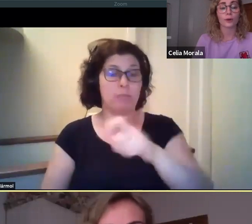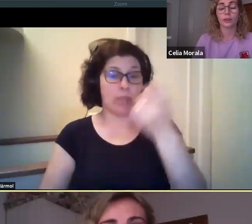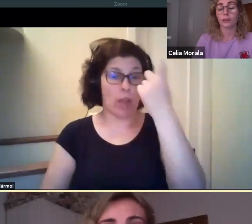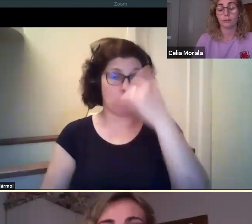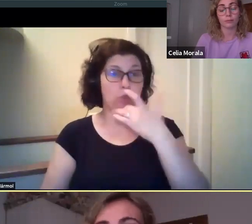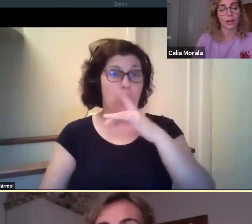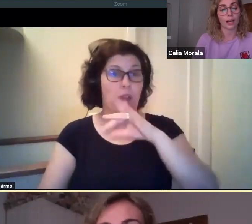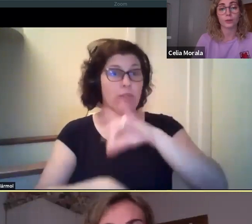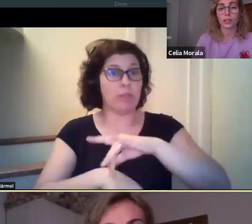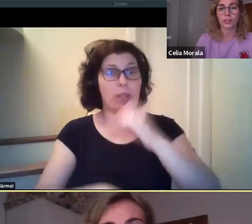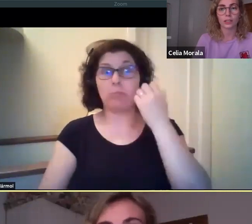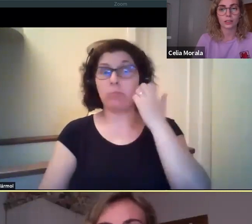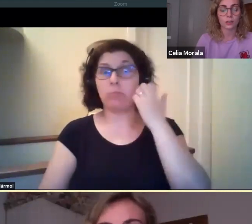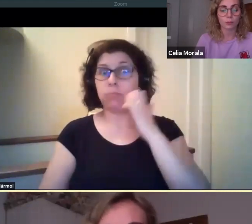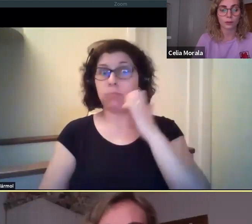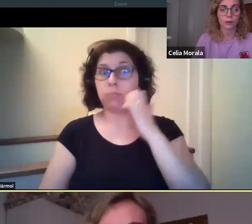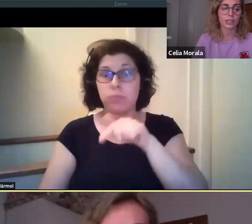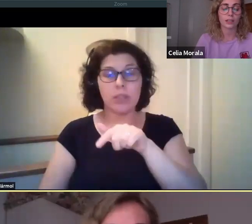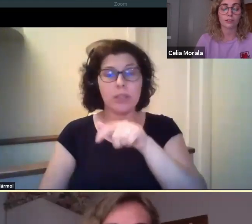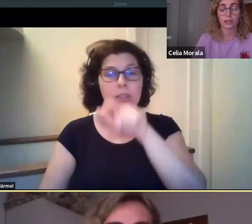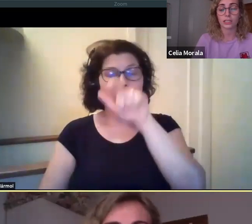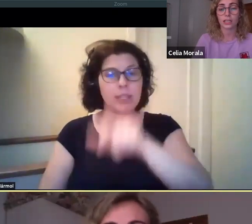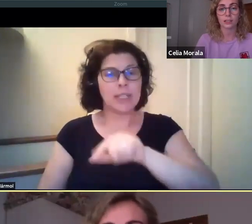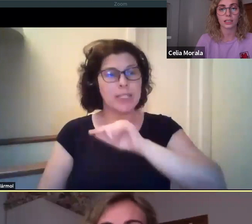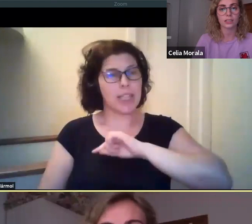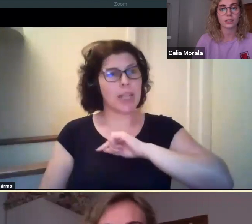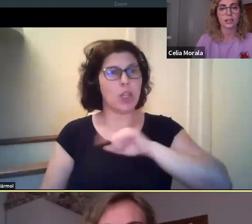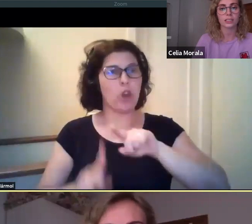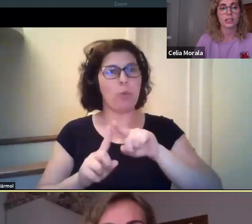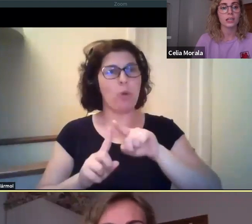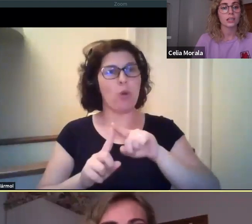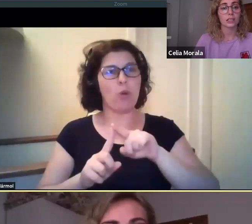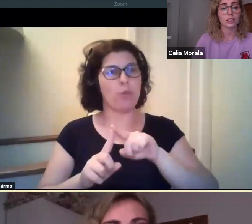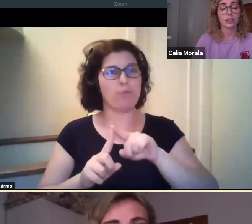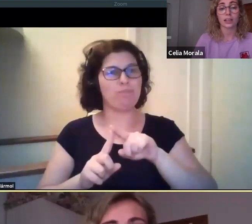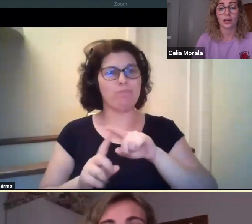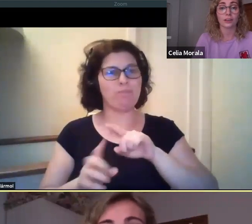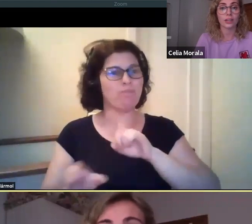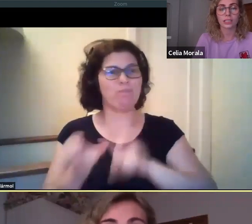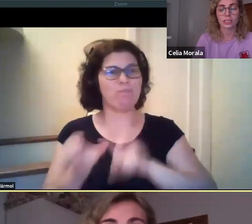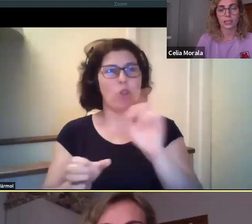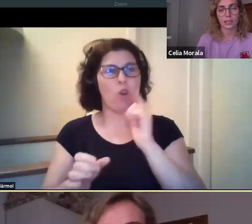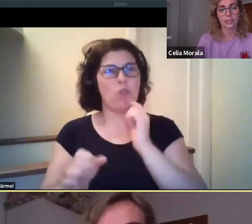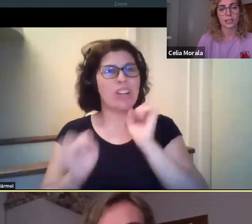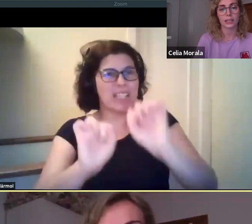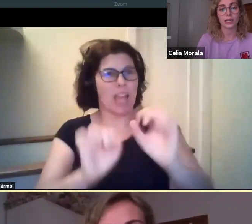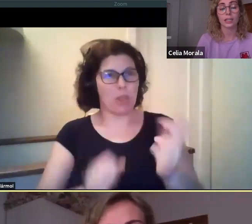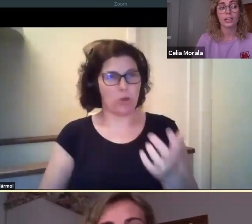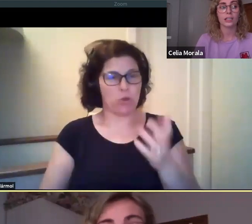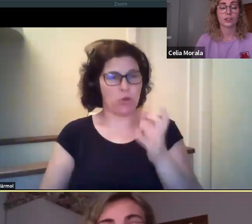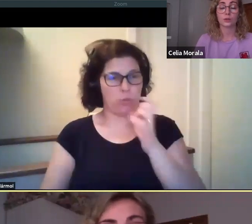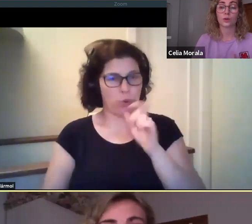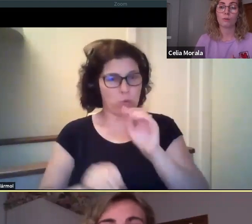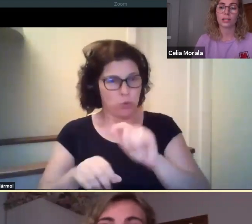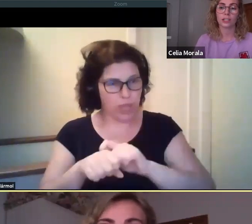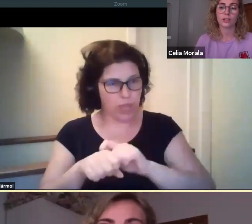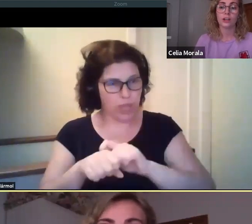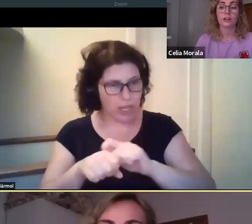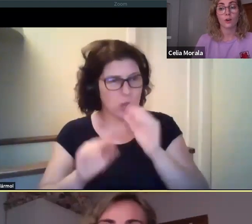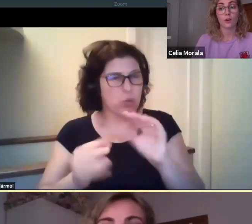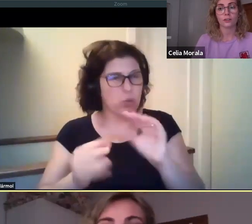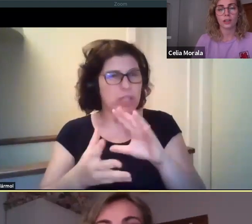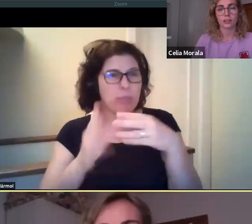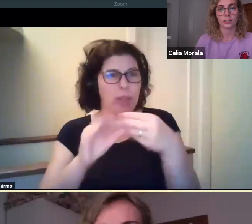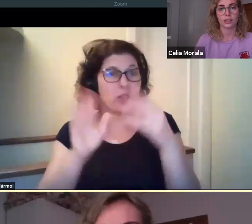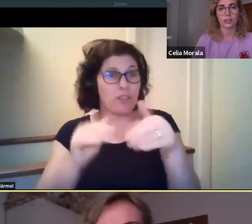rechazado a causa de su patología, diferentes características y acciones que tiene que realizar, y esos sus compañeros